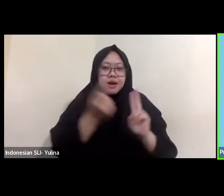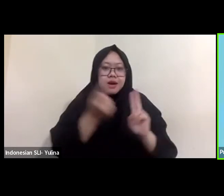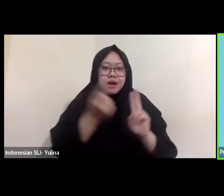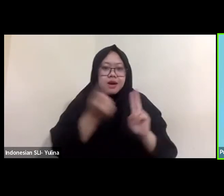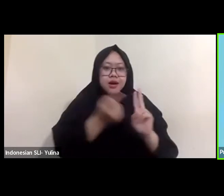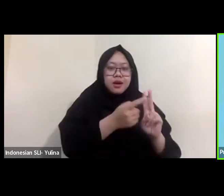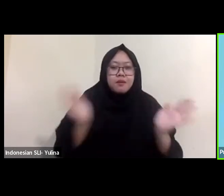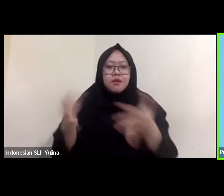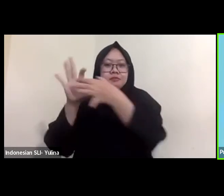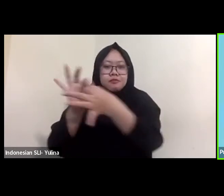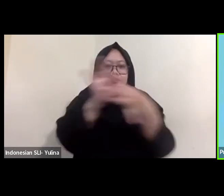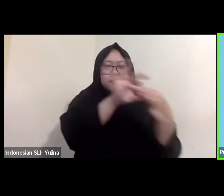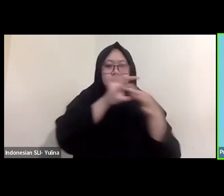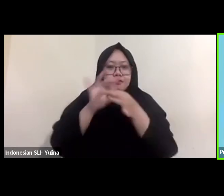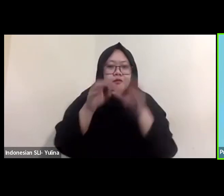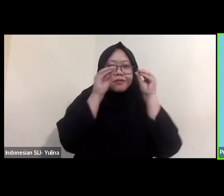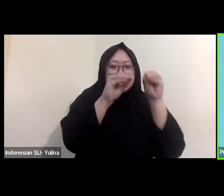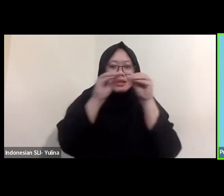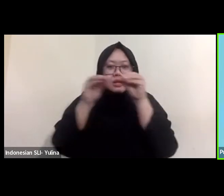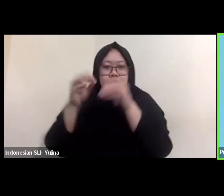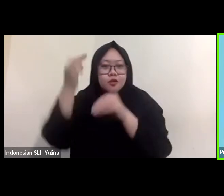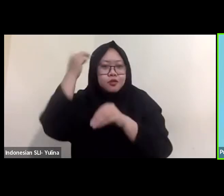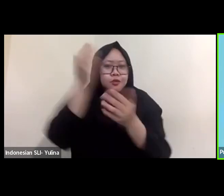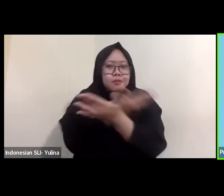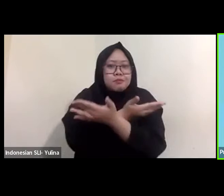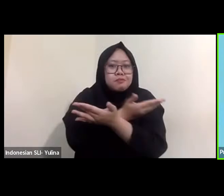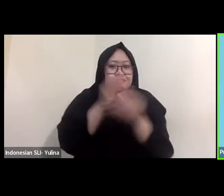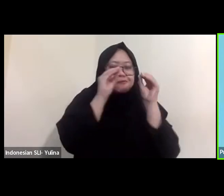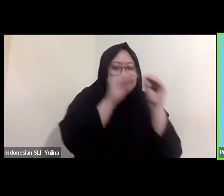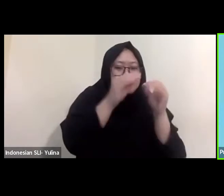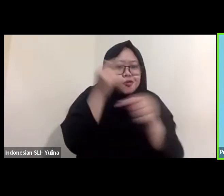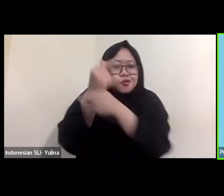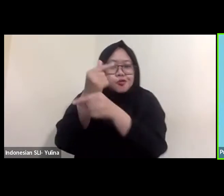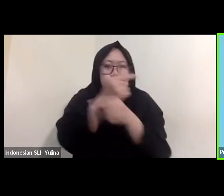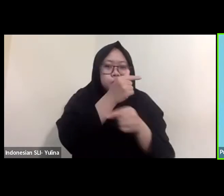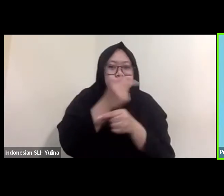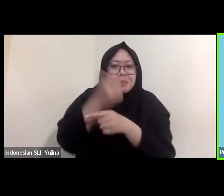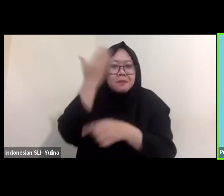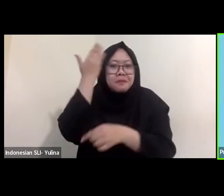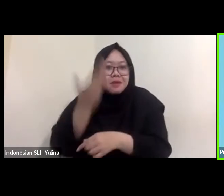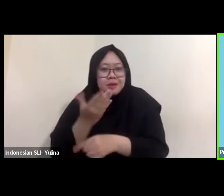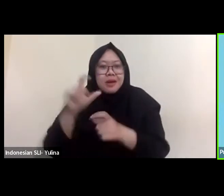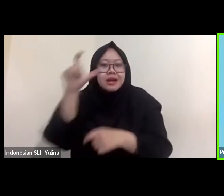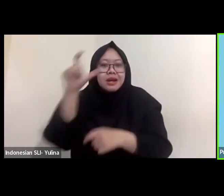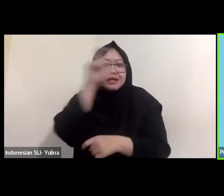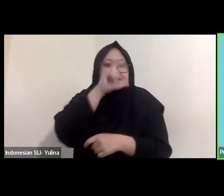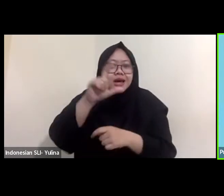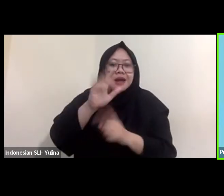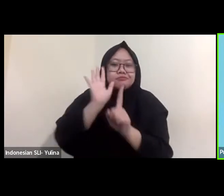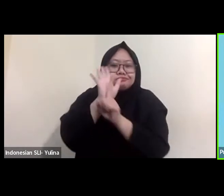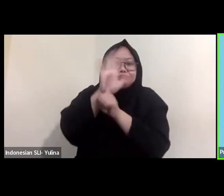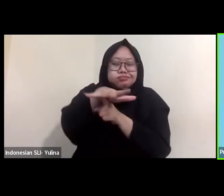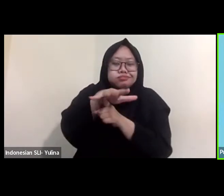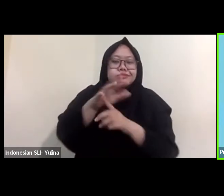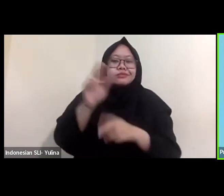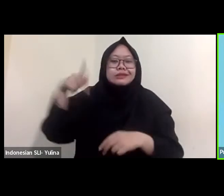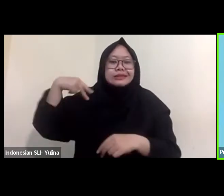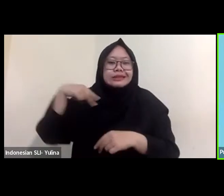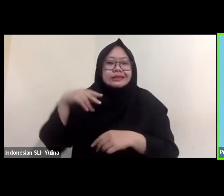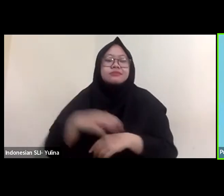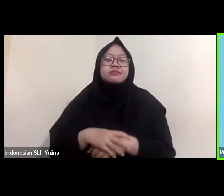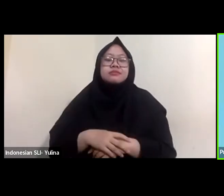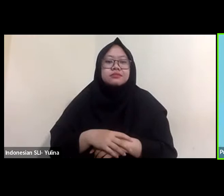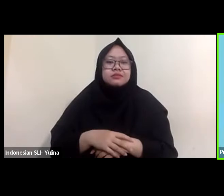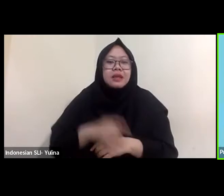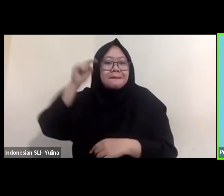untuk mendidik para guru dan siswa tentang bagaimana cara mengatasi diskriminasi gender di lingkungan sekolah. Memastikan guru dan